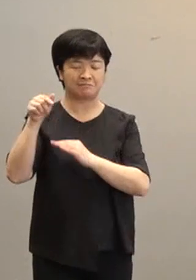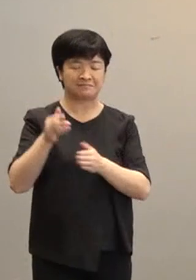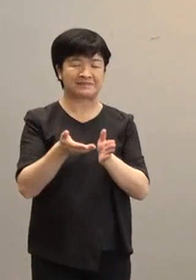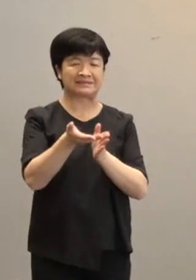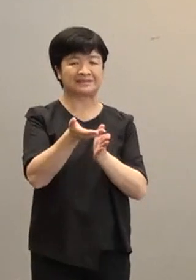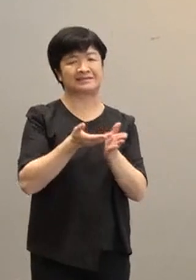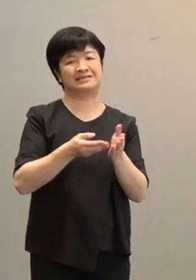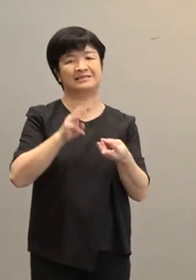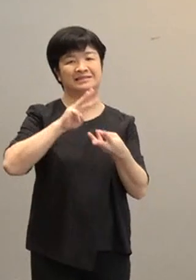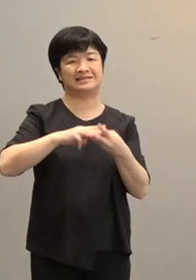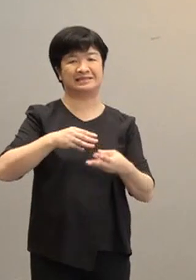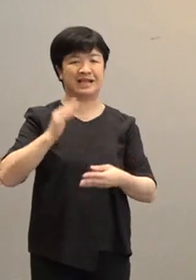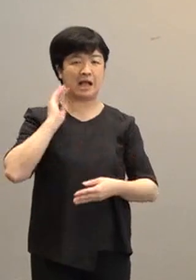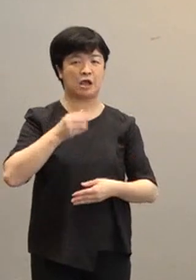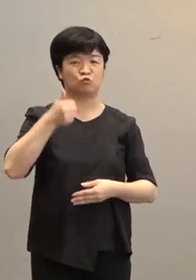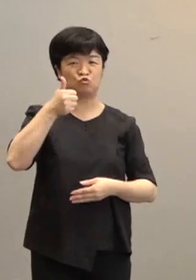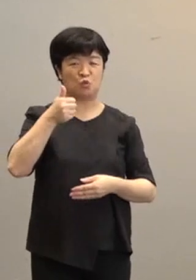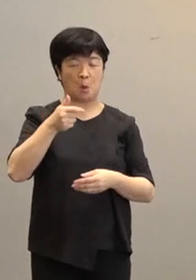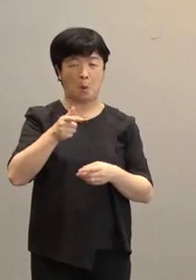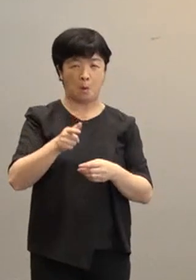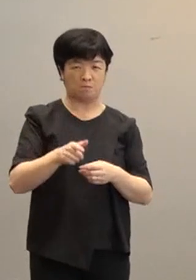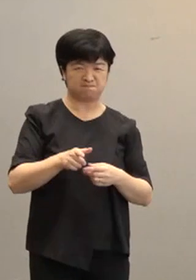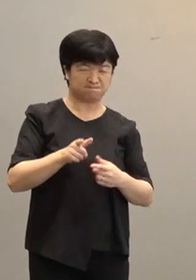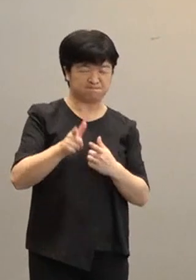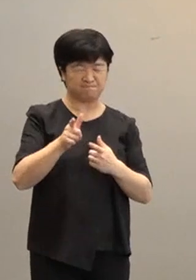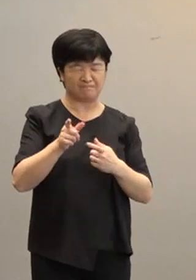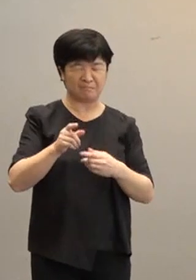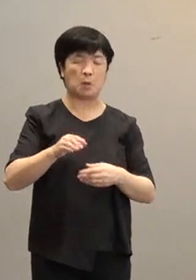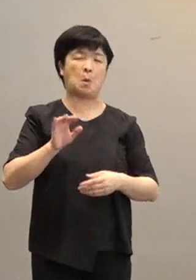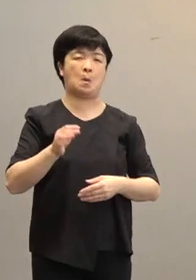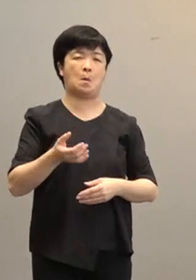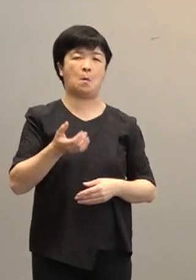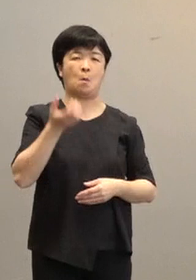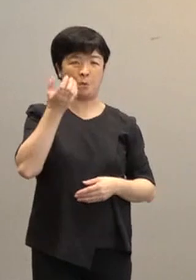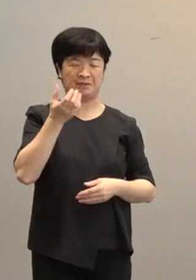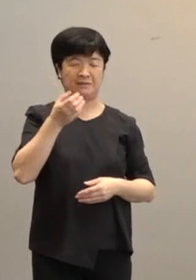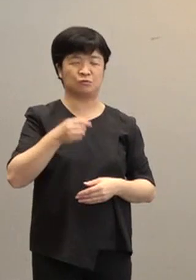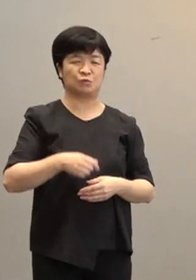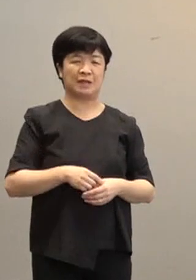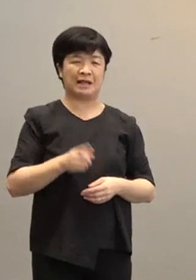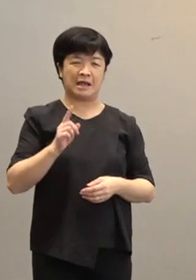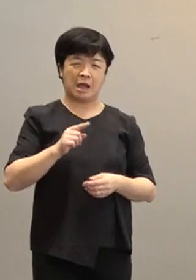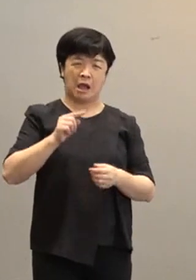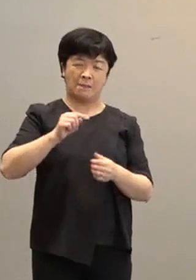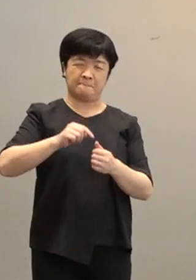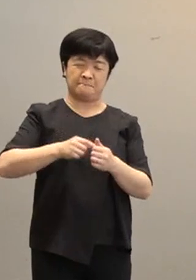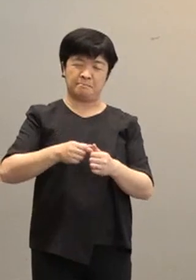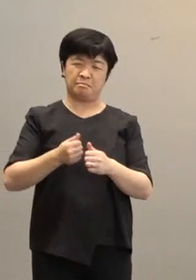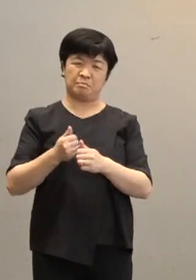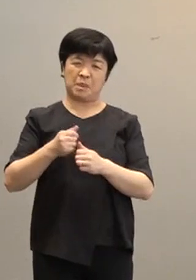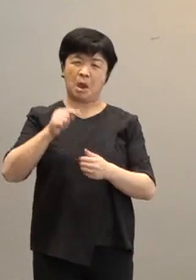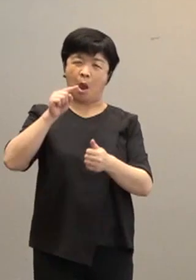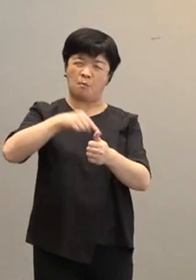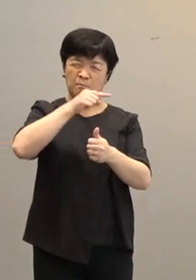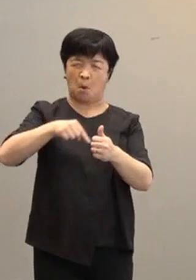件がありましたり、あのこう暴力でこう自分の意見を押し通そうとするような、うん、あの流れが、まあ、日本国内だけでは